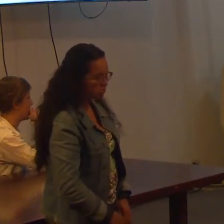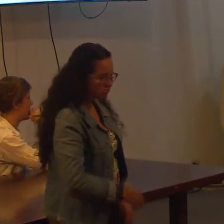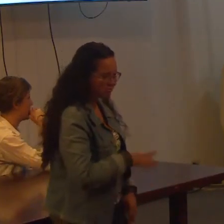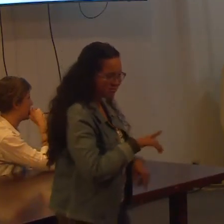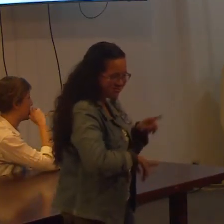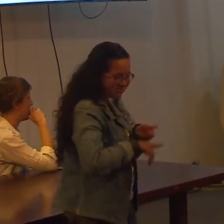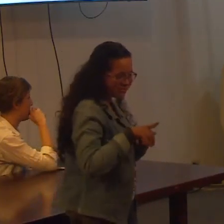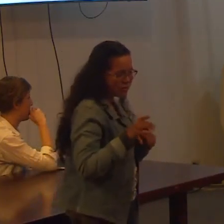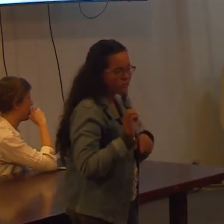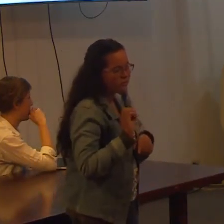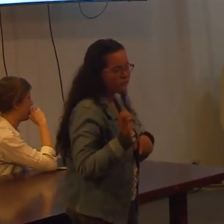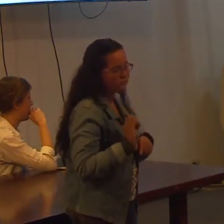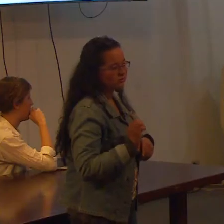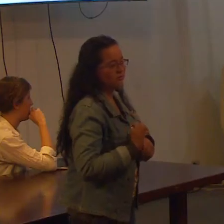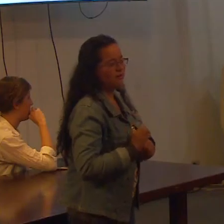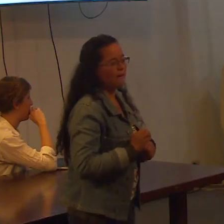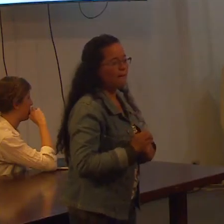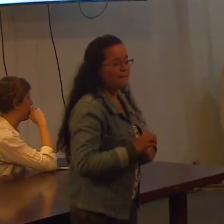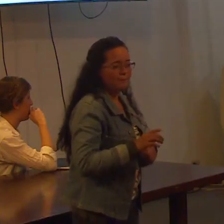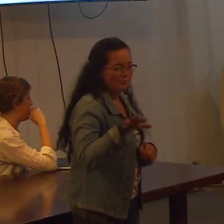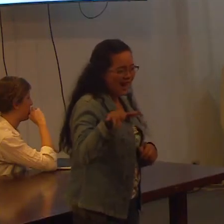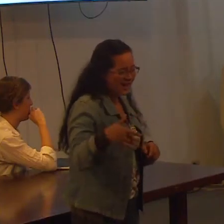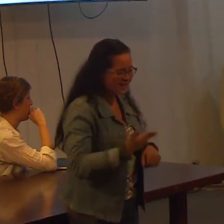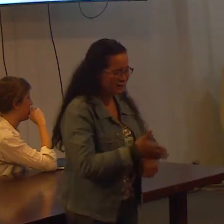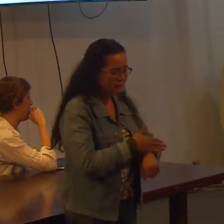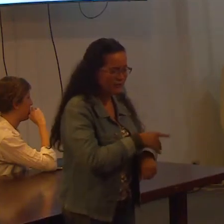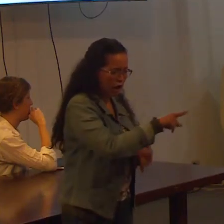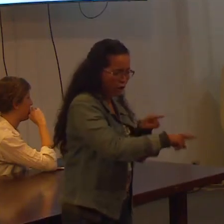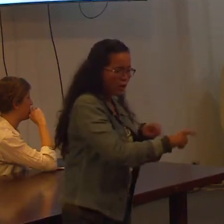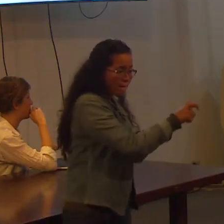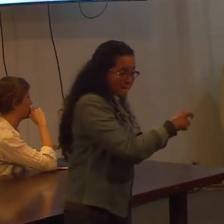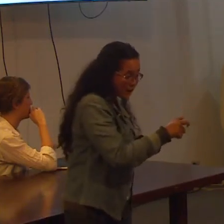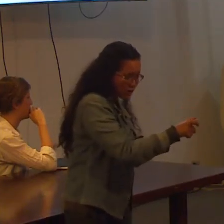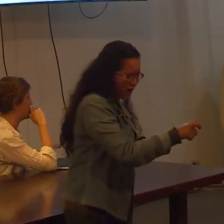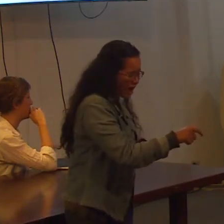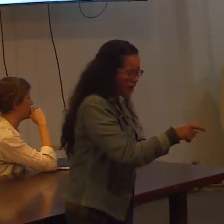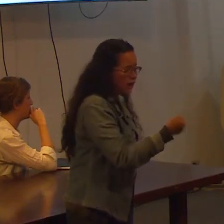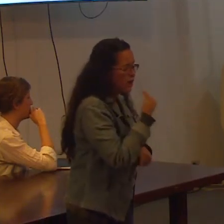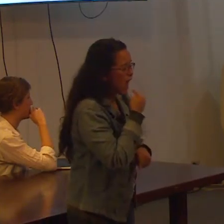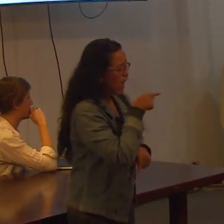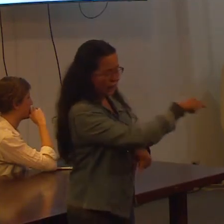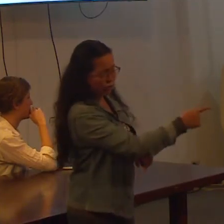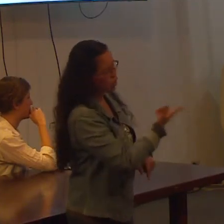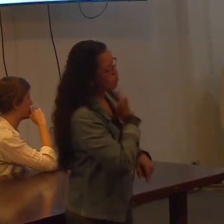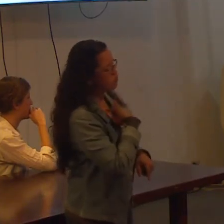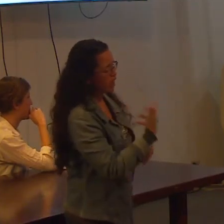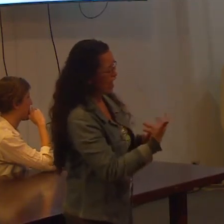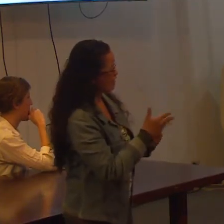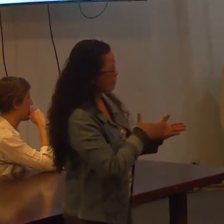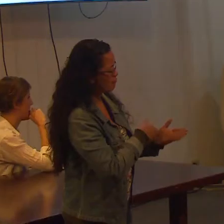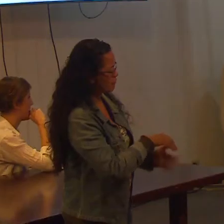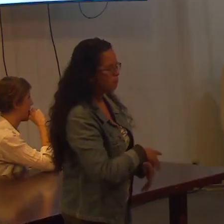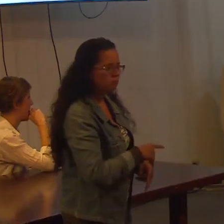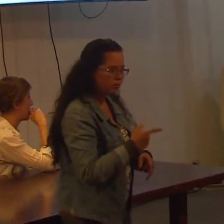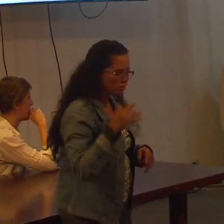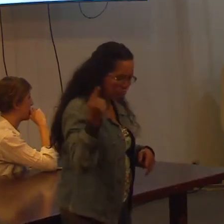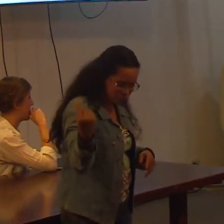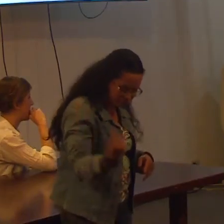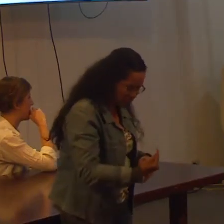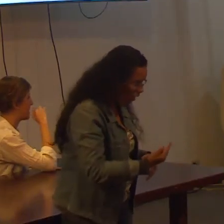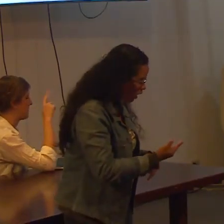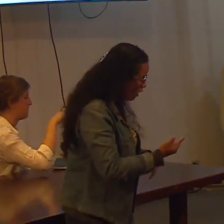no, antes ellos decían que no pintaba porque no le gustaba el arte, estaba trabajando ahí con nosotros. Entonces eso fue, creo que, una